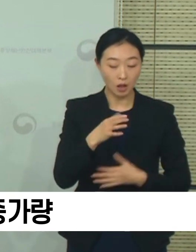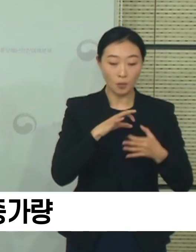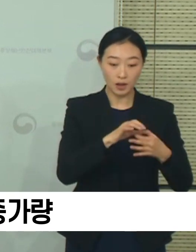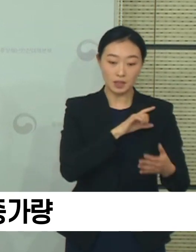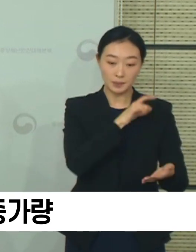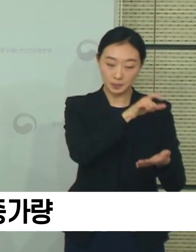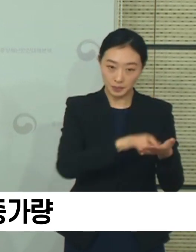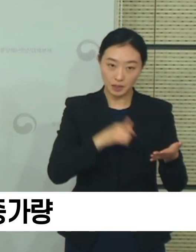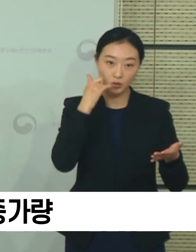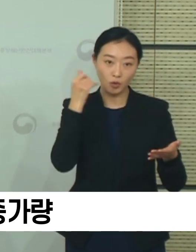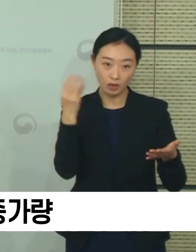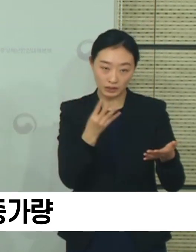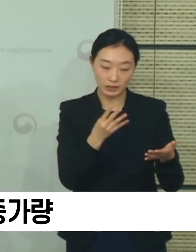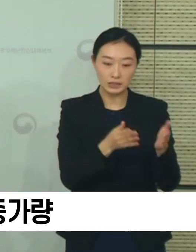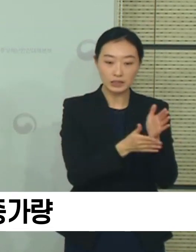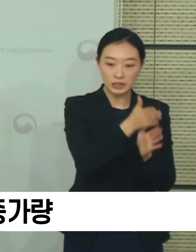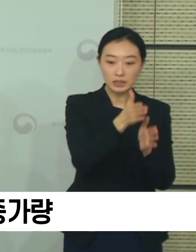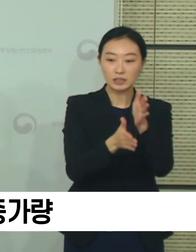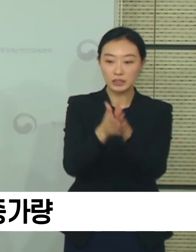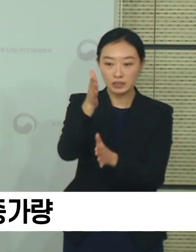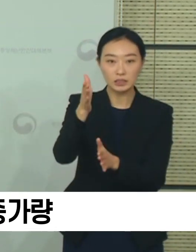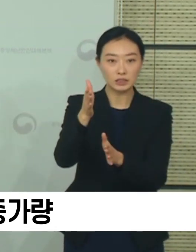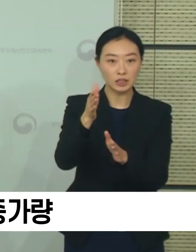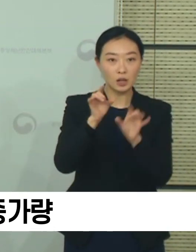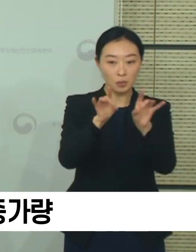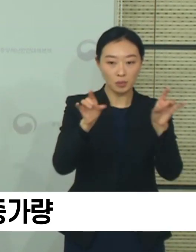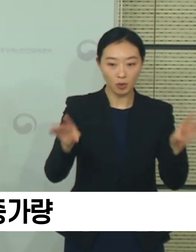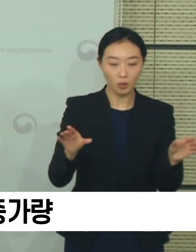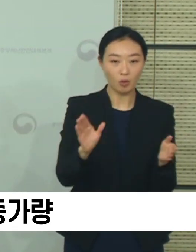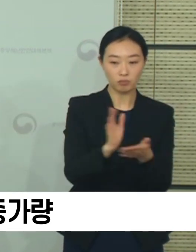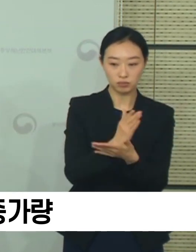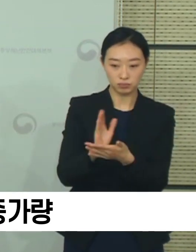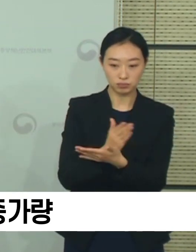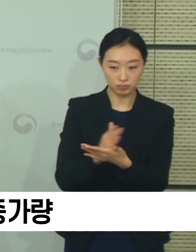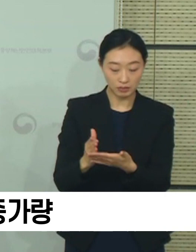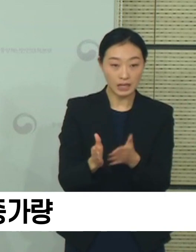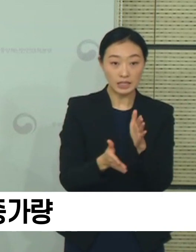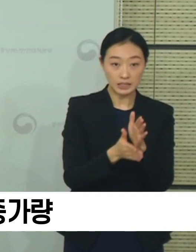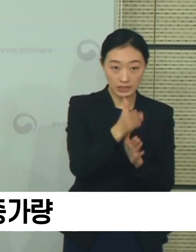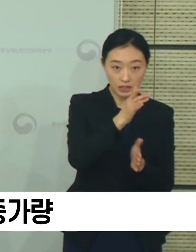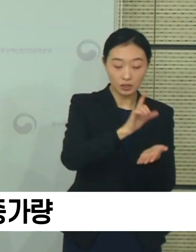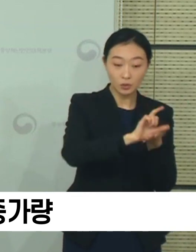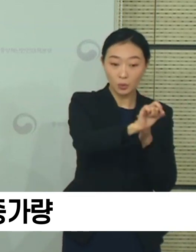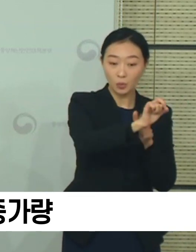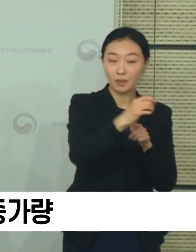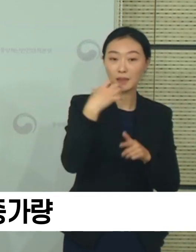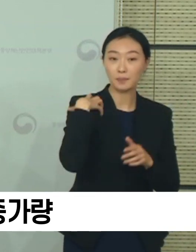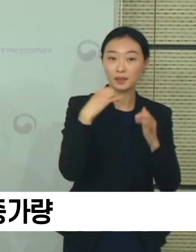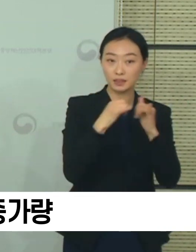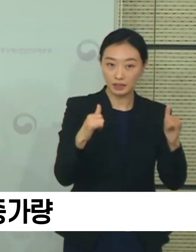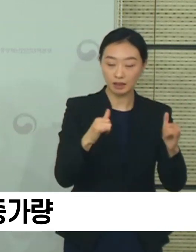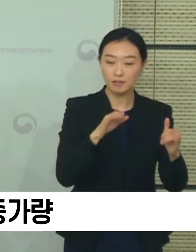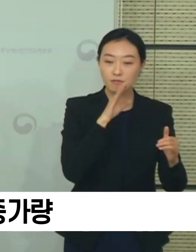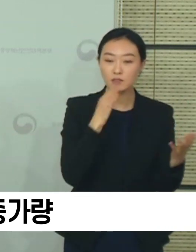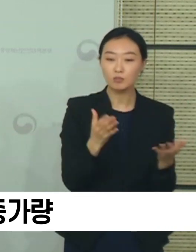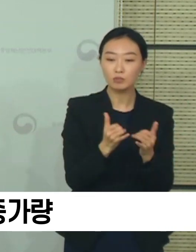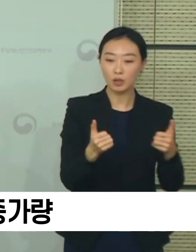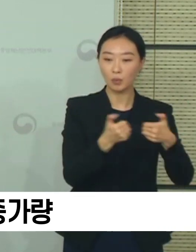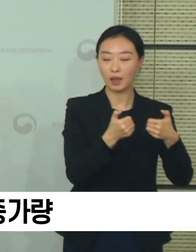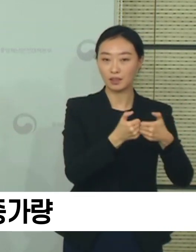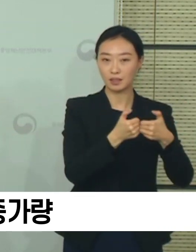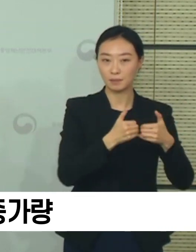등을 시도별로 저희가 분류를 하고 오늘 시도 담당자들과 함께 실무자 회의를 개최를